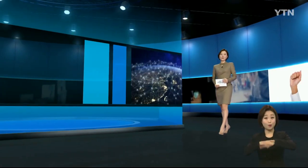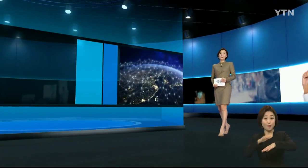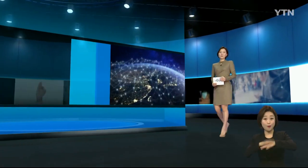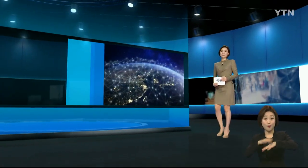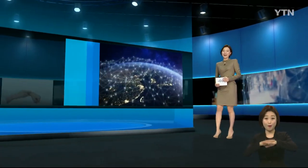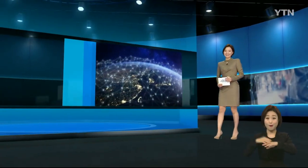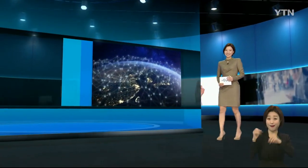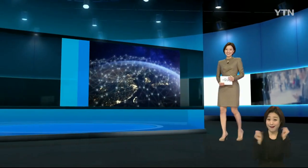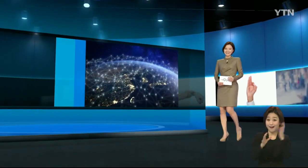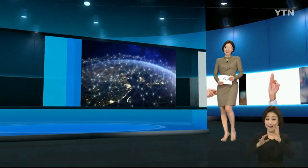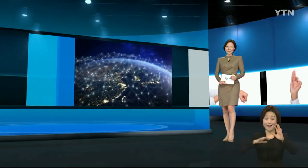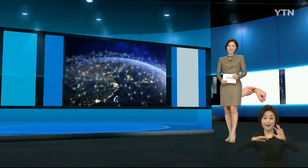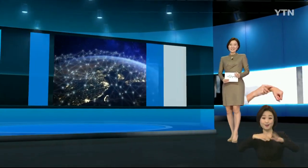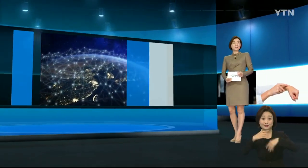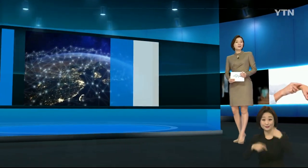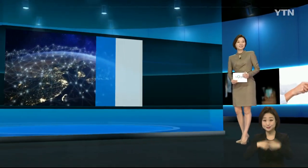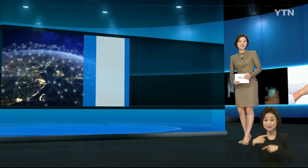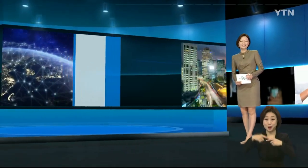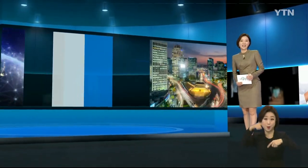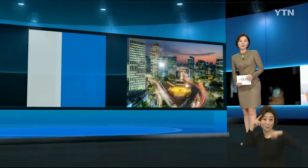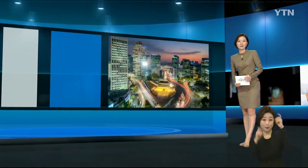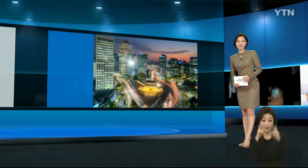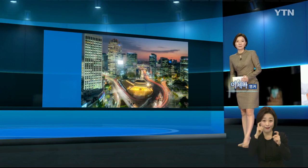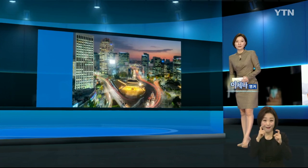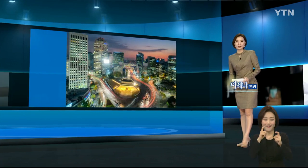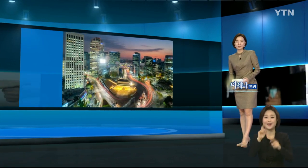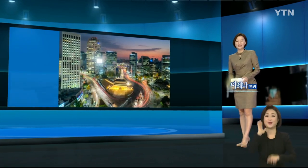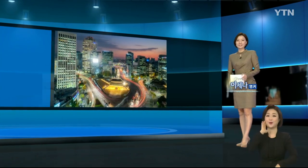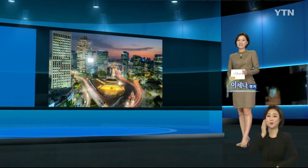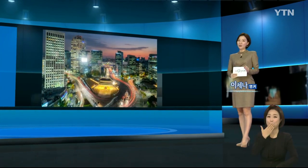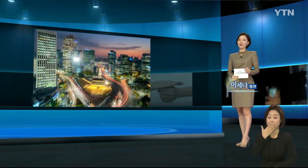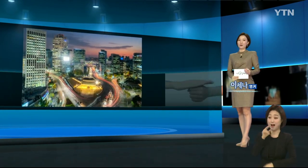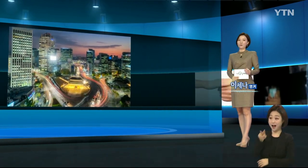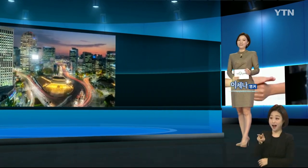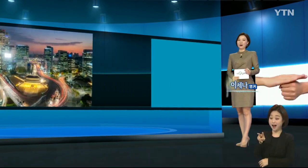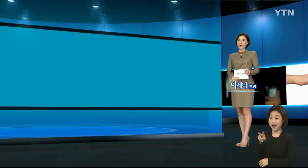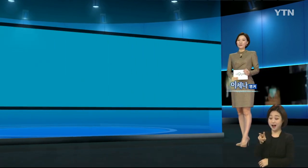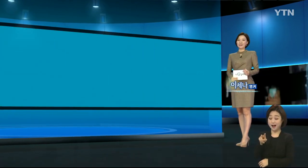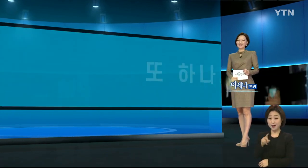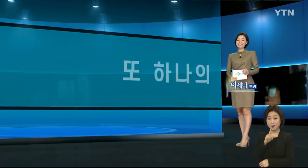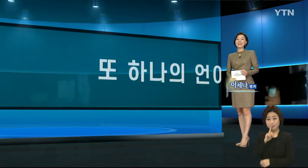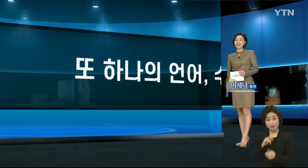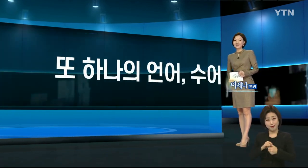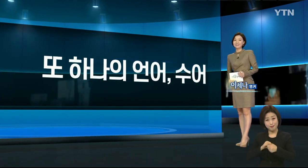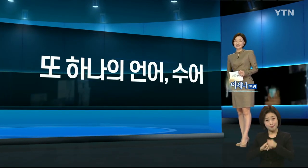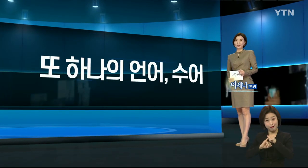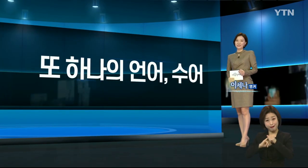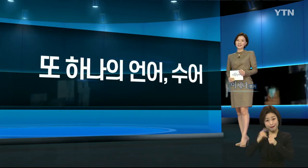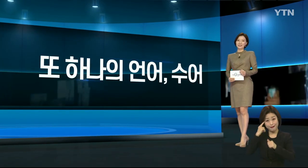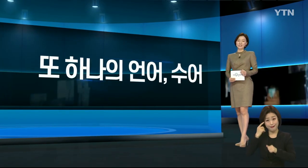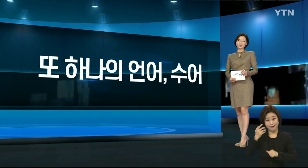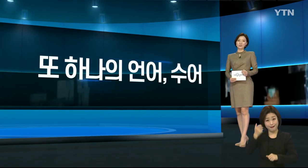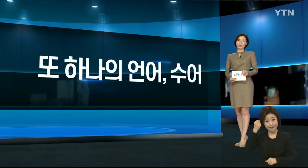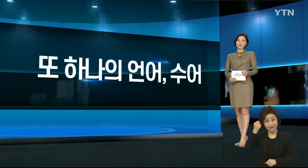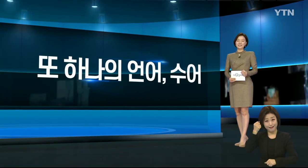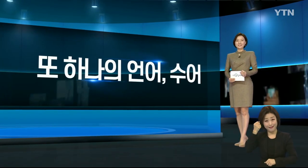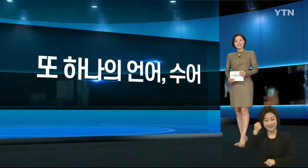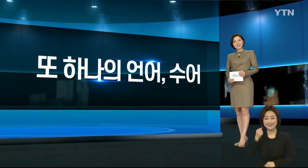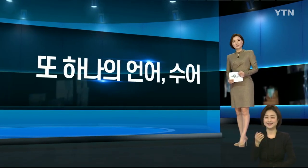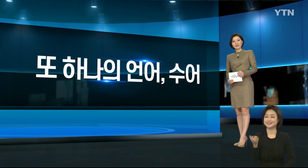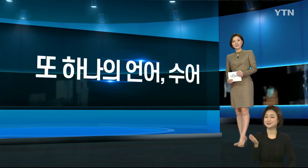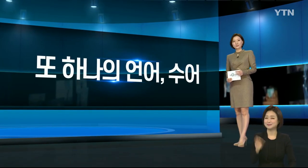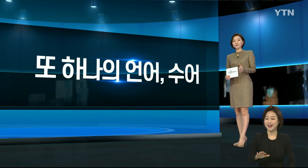손과 표정으로 말을 한다는 것. 수어를 하는 사람을 만나면 우리는 청각 혹은 언어에 장애가 있다고 생각하기